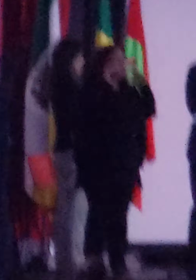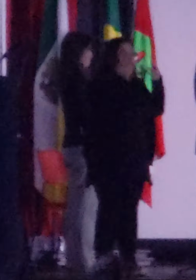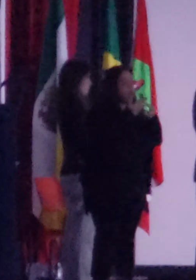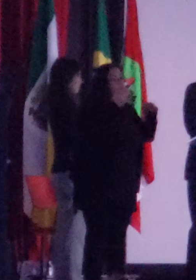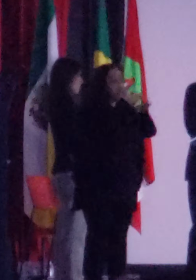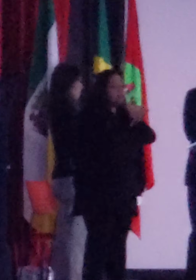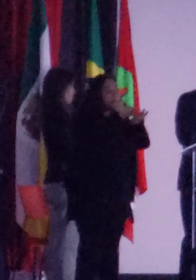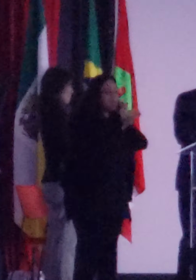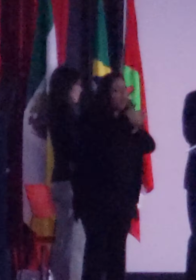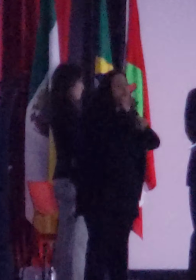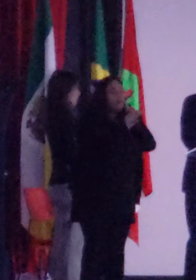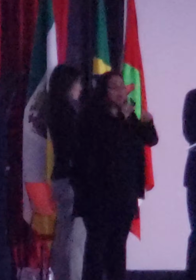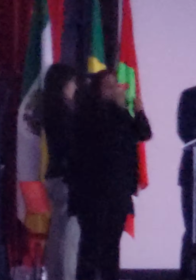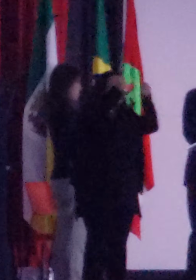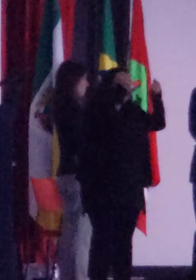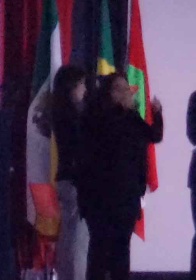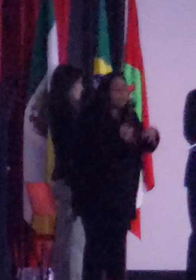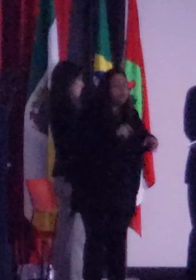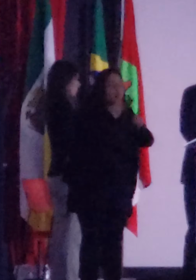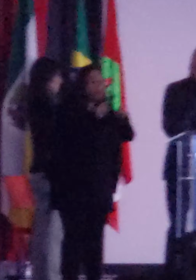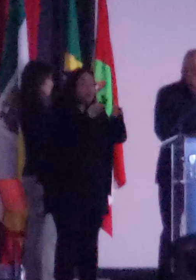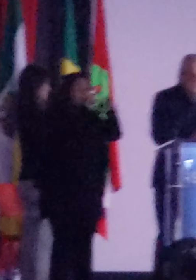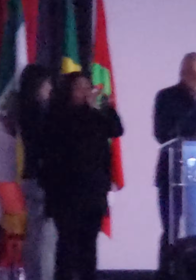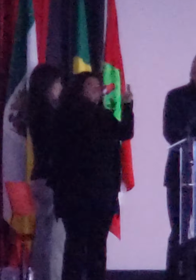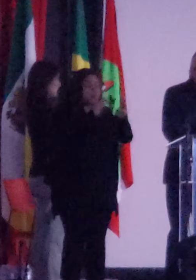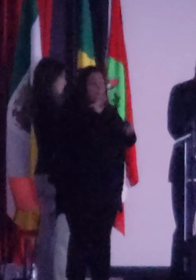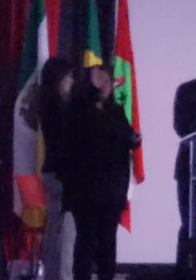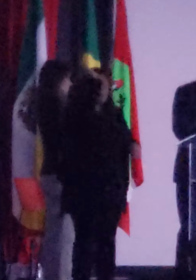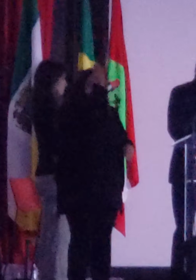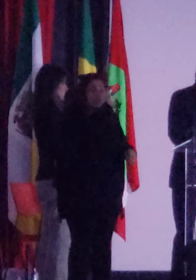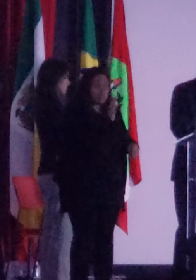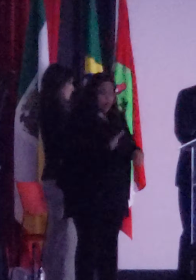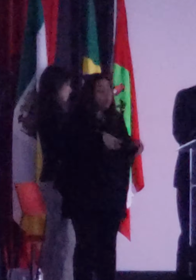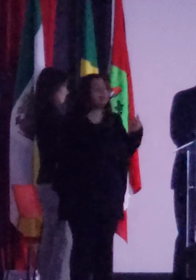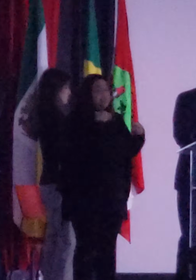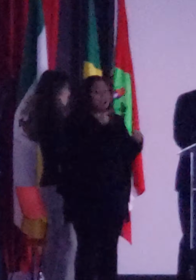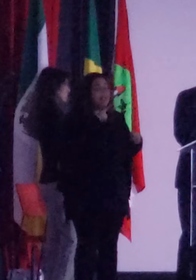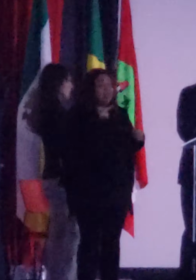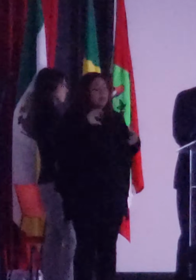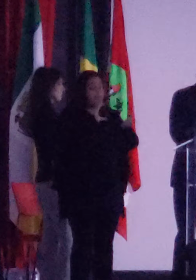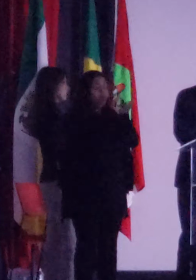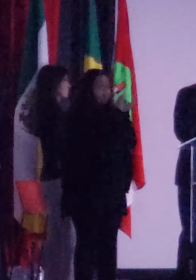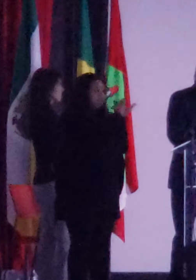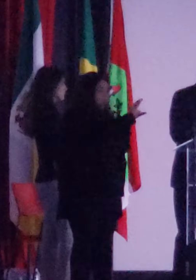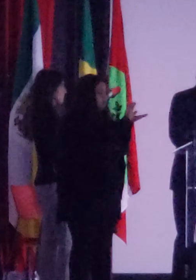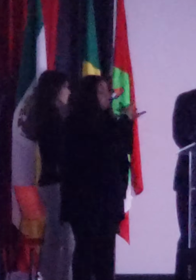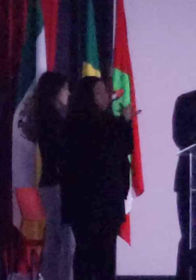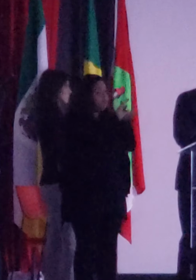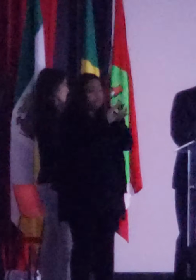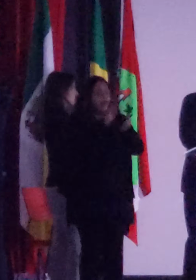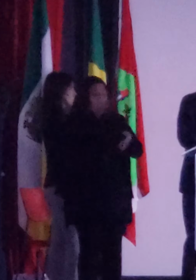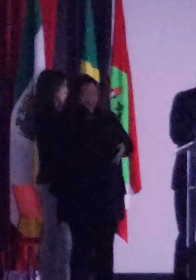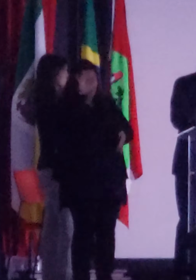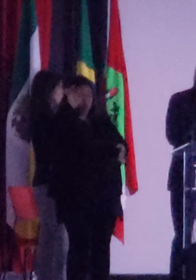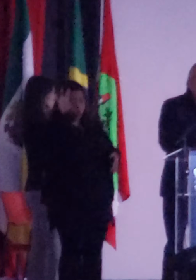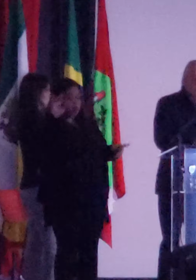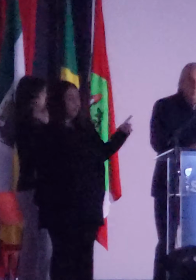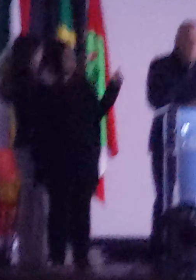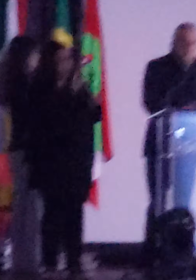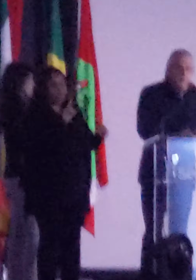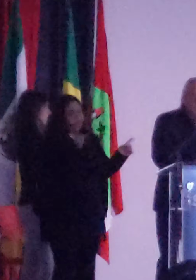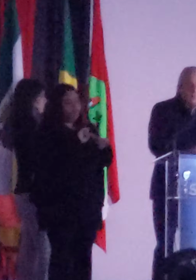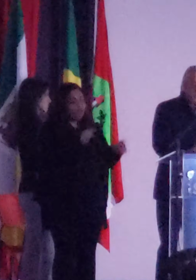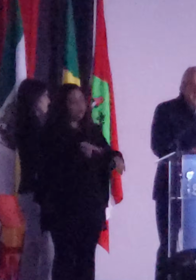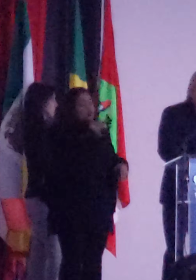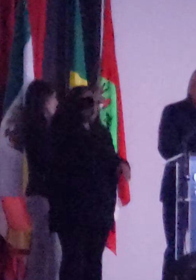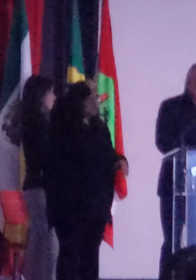muito importante que todos os museus brasileiros tenham acesso a esses recursos. Os municipais, os estaduais,